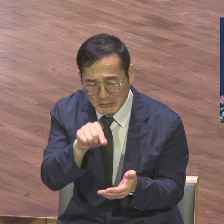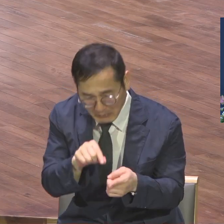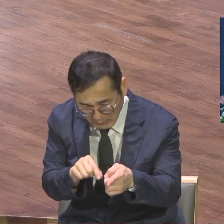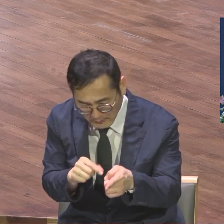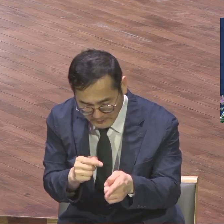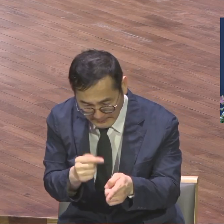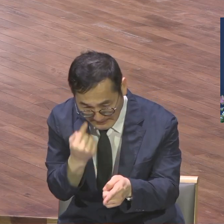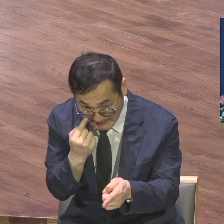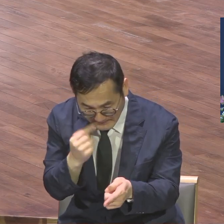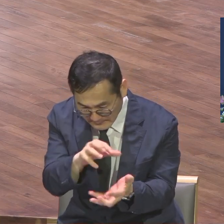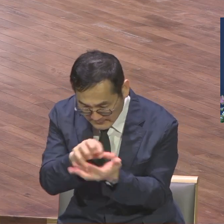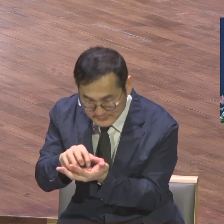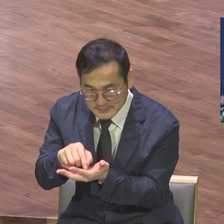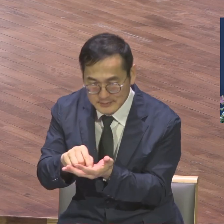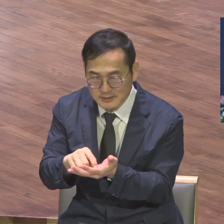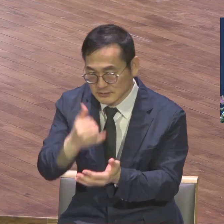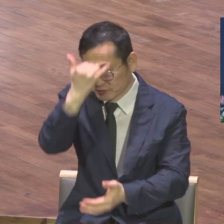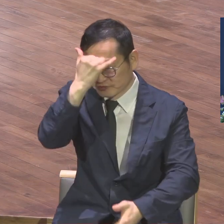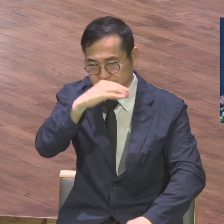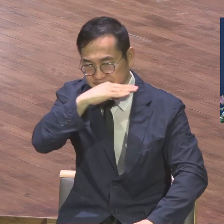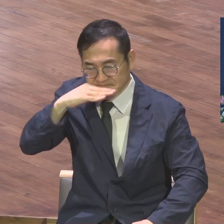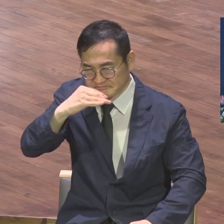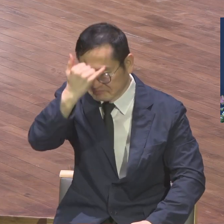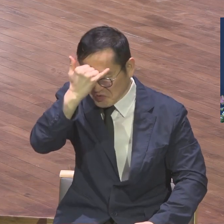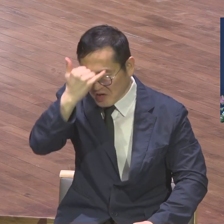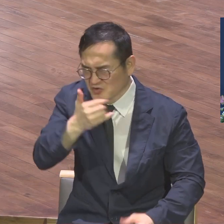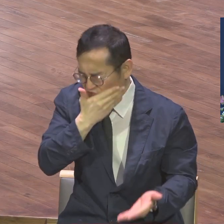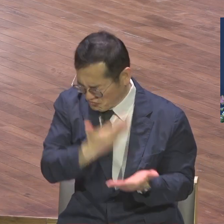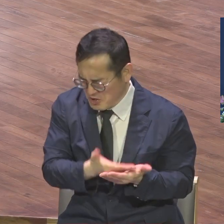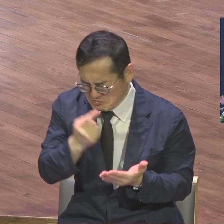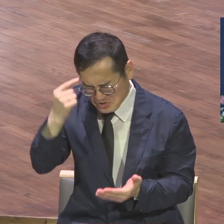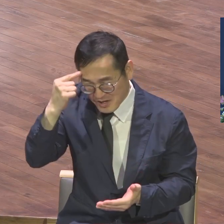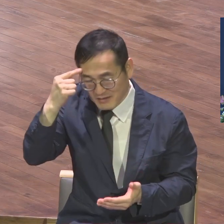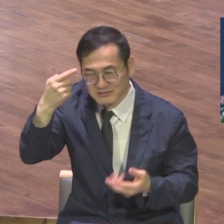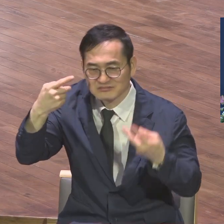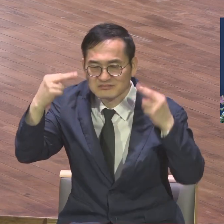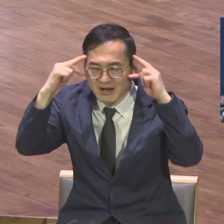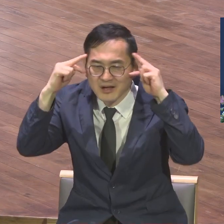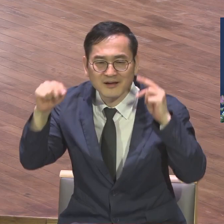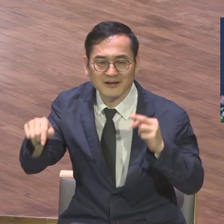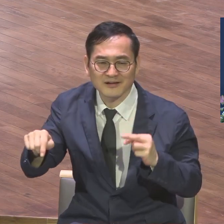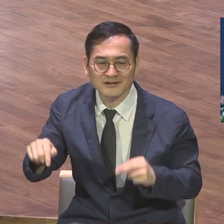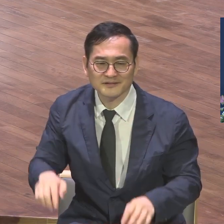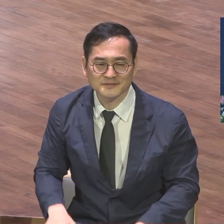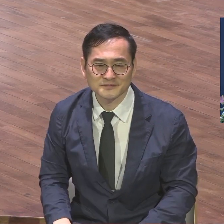여기 제일 중요하다. 신앙생활의 핵심이요.